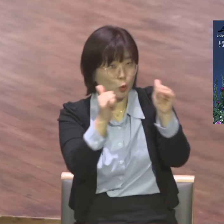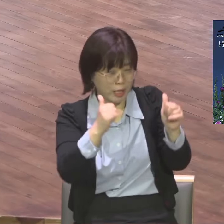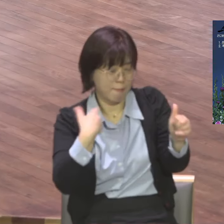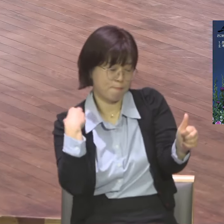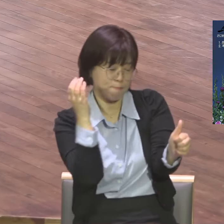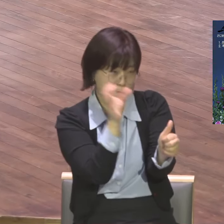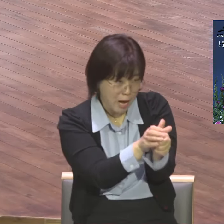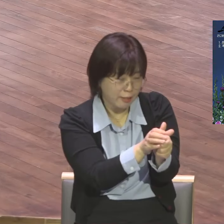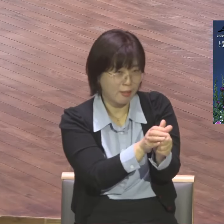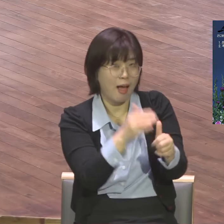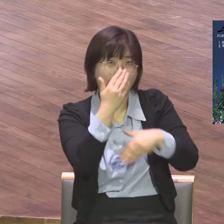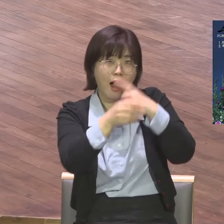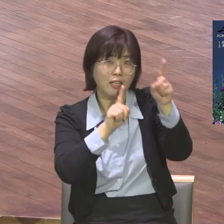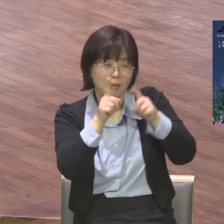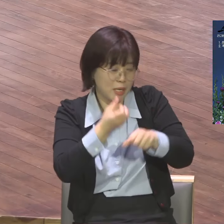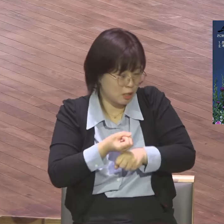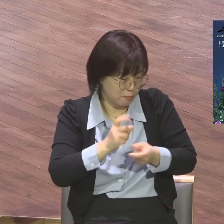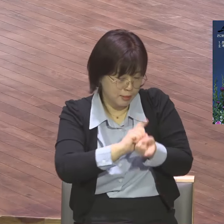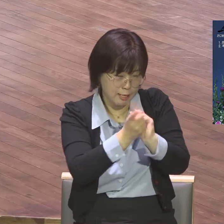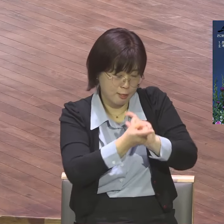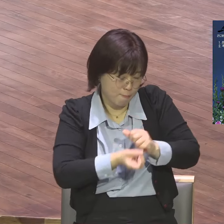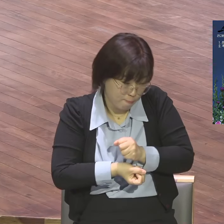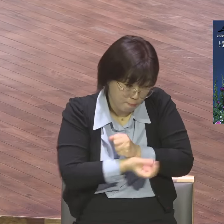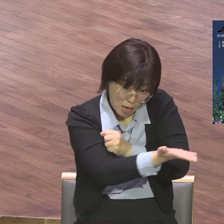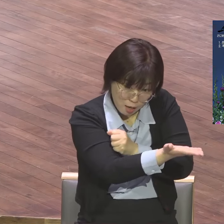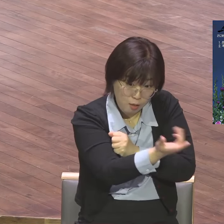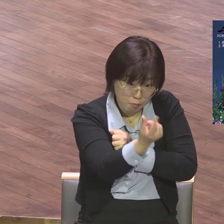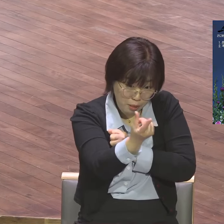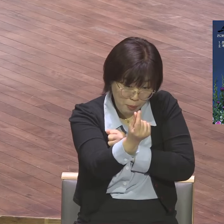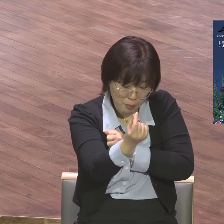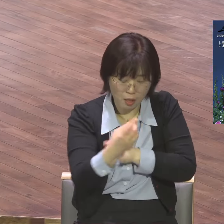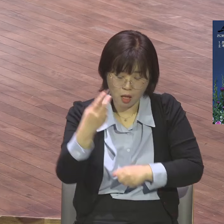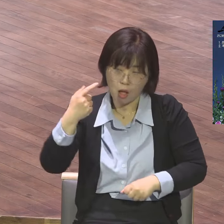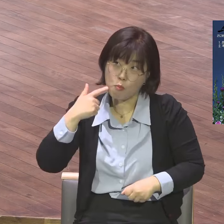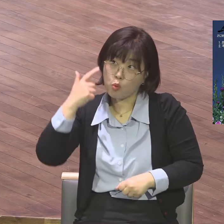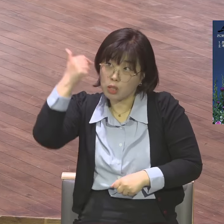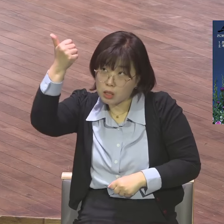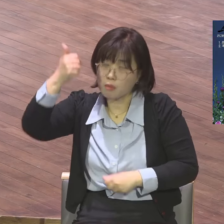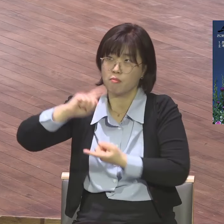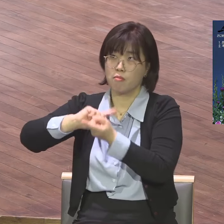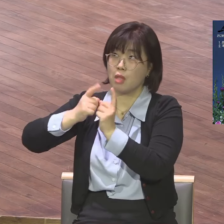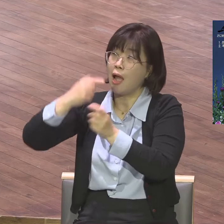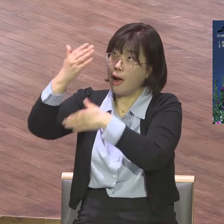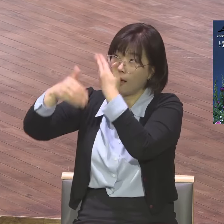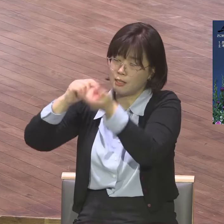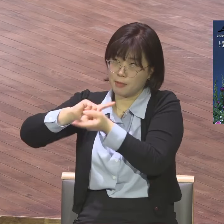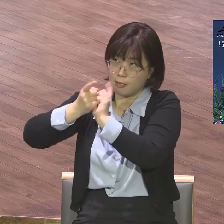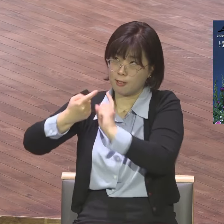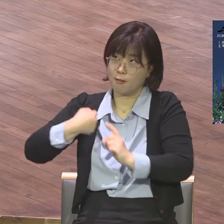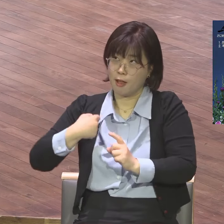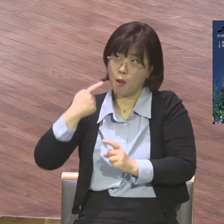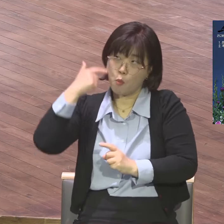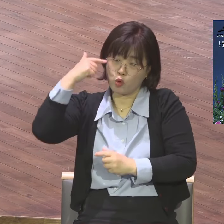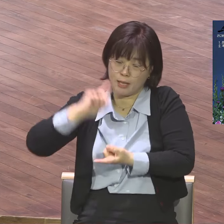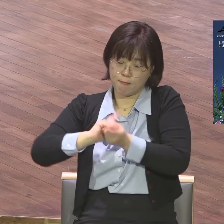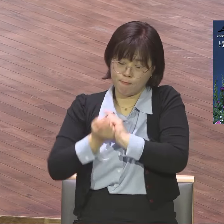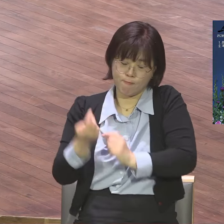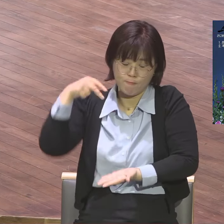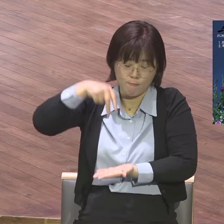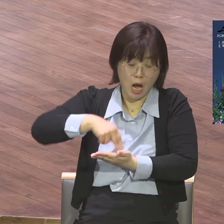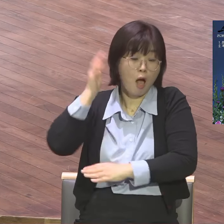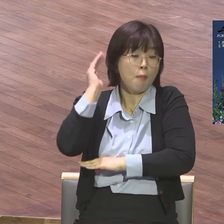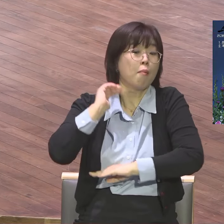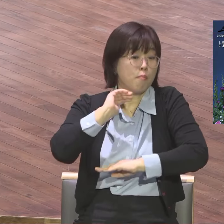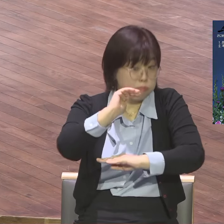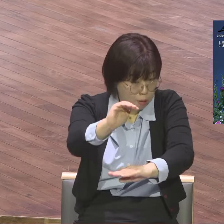이 응답의 시간표가 강단에 예배 시간이란 말. 그래서 예배가 중요한 거라니까. 여러분을 치유하고 회복이고 회복시키고 결단하게